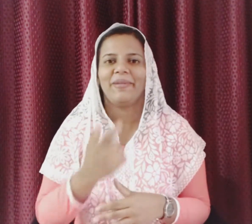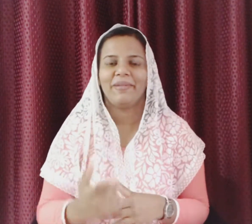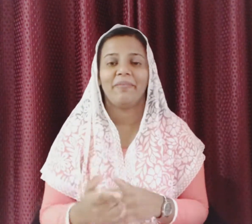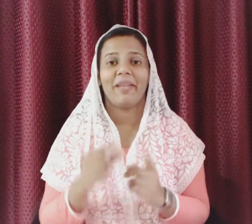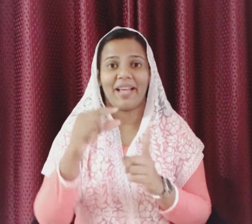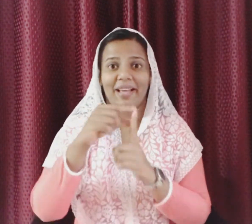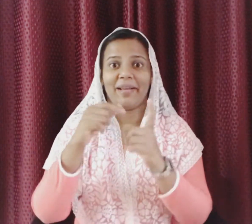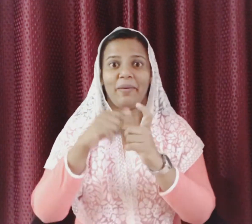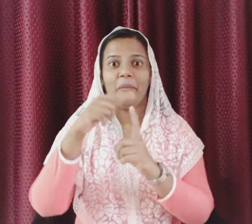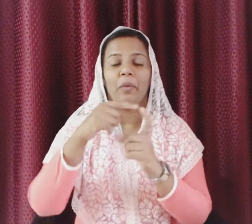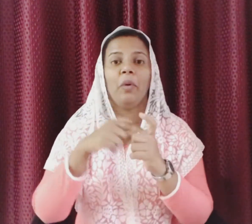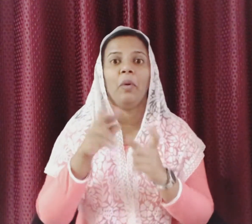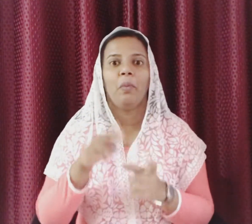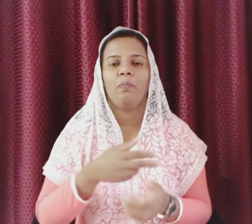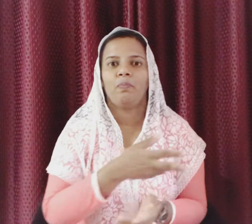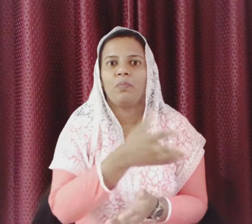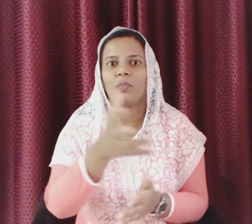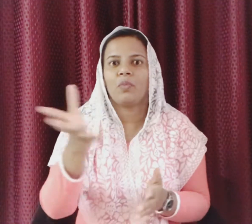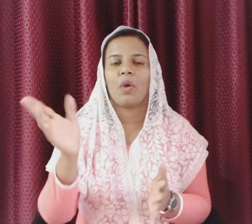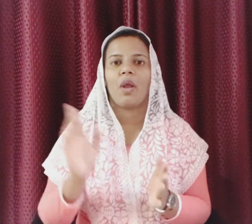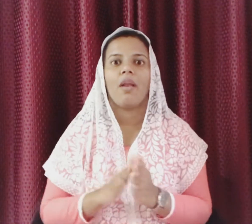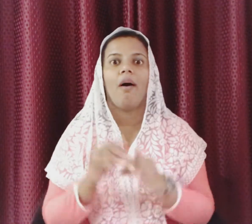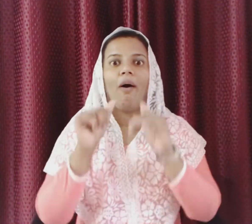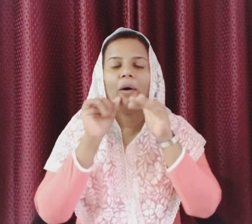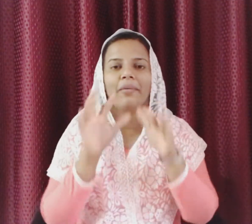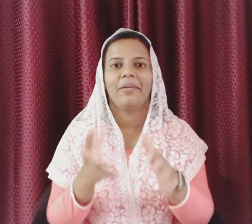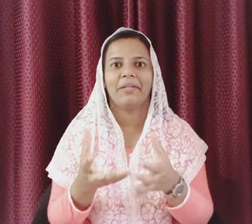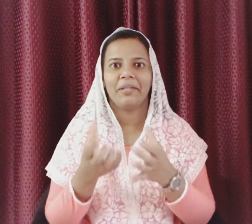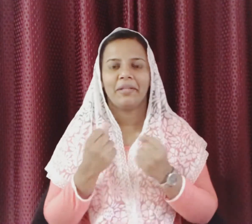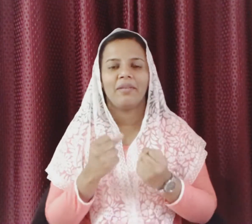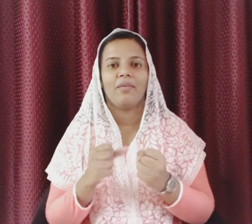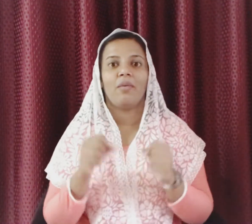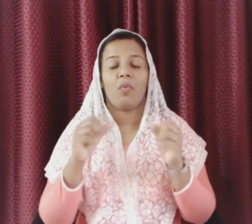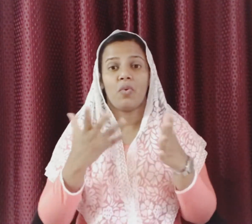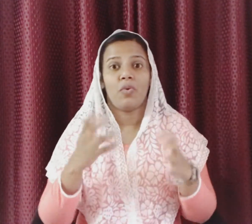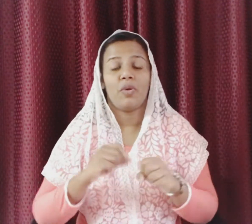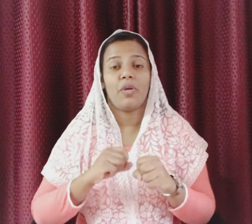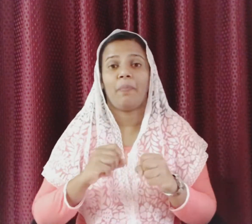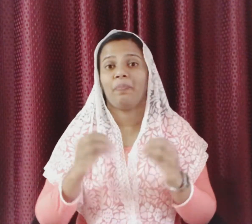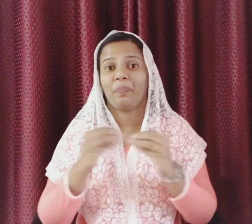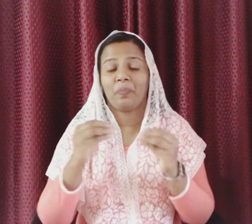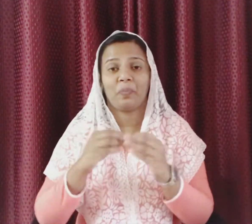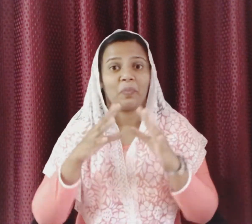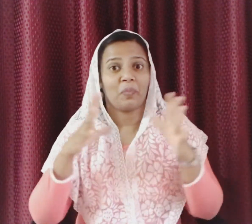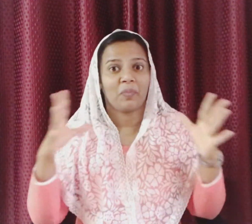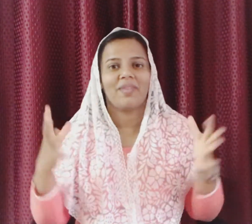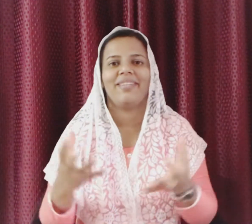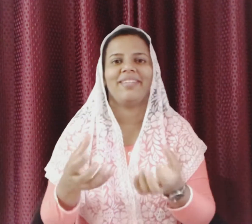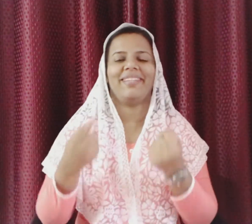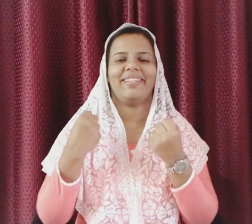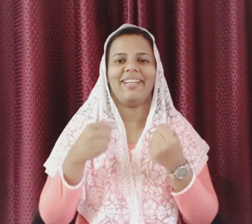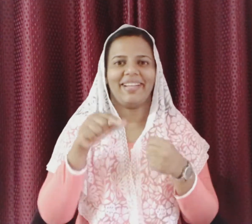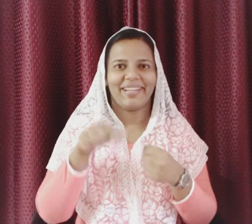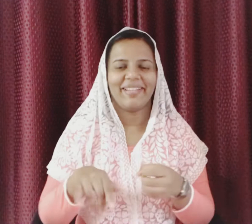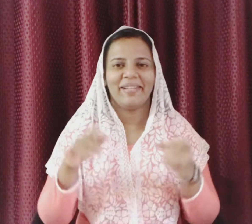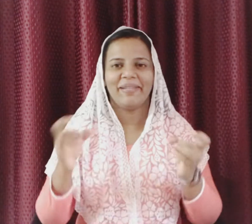അവർക്ക് മാത്രമല്ല കൂടെയുള്ളവർക്കൂടെ അനുഗ്രഹമാകത്തക്കവണ്ണം ഒരഭിവൃദ്ധി ദൈവം അവർക്ക് കൊടുത്തു. ഇന്ന് പ്രഭാതത്തിൽ ദൈവവചനം കേൾക്കുന്ന ദൈവം